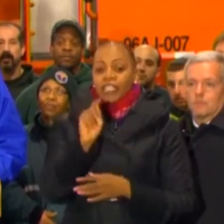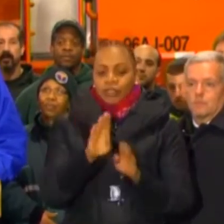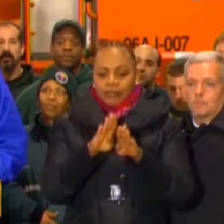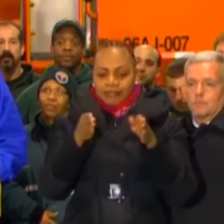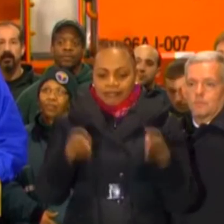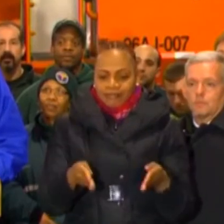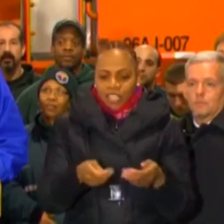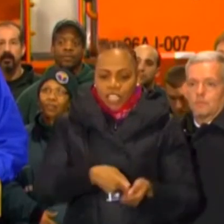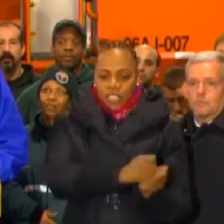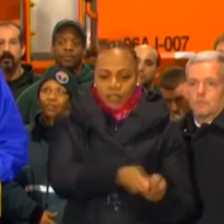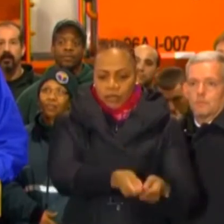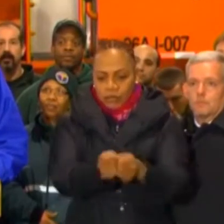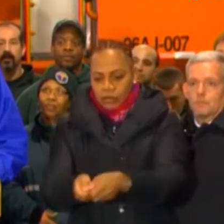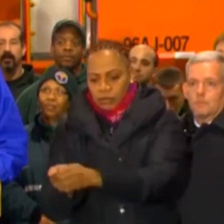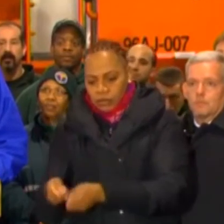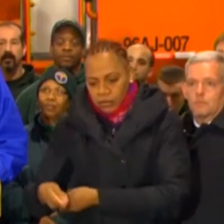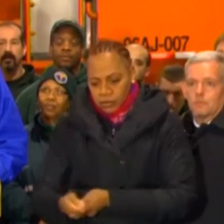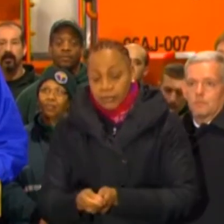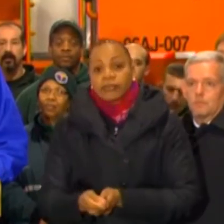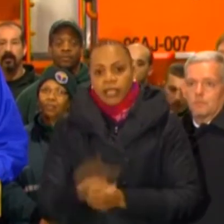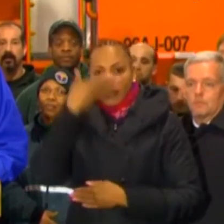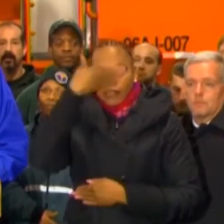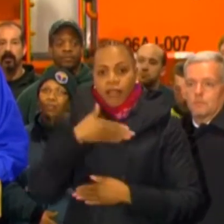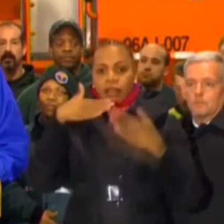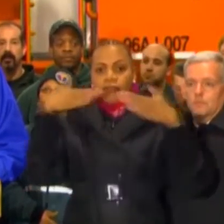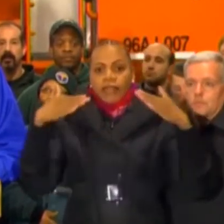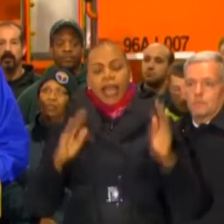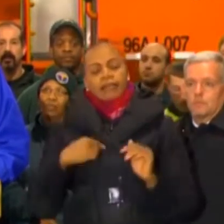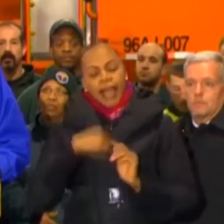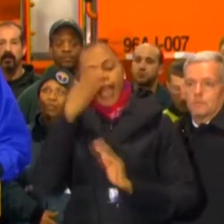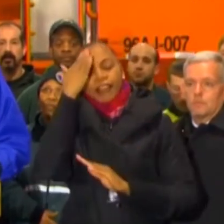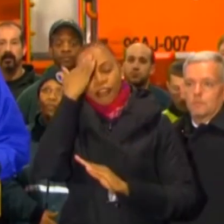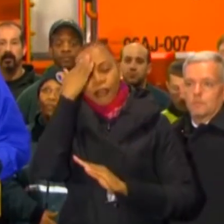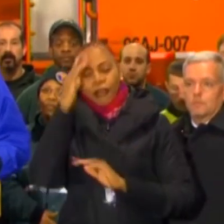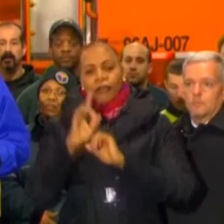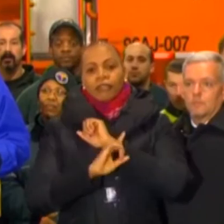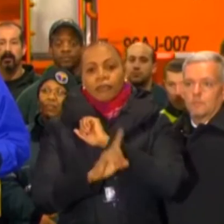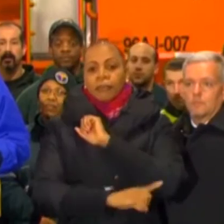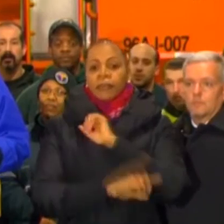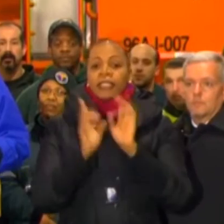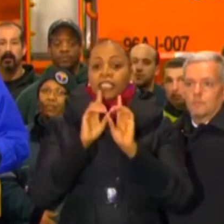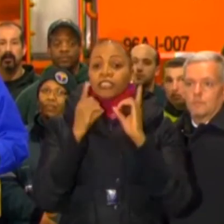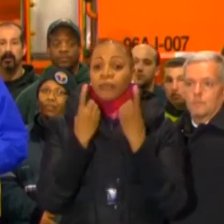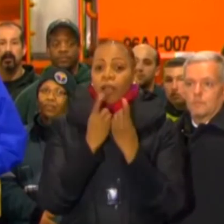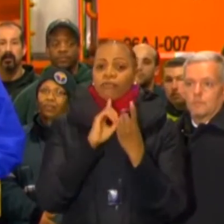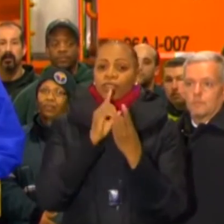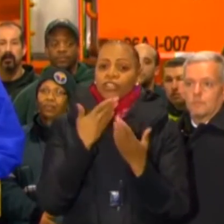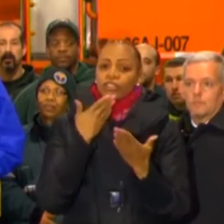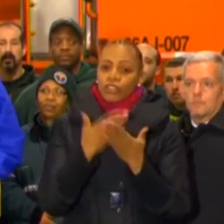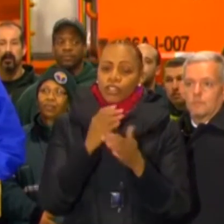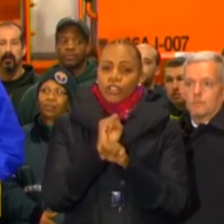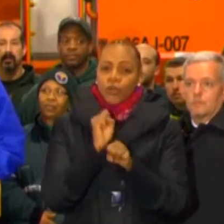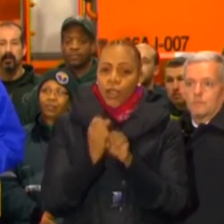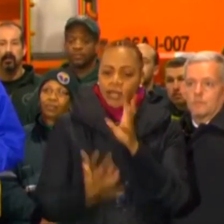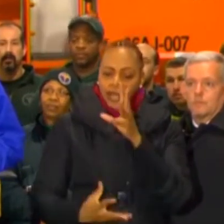thế. Công nhân dọn tuyết hiện đang rất bận rộn trên các tuyến đường và họ cần chúng ta giúp đỡ. Hãy nhớ đến những người già và